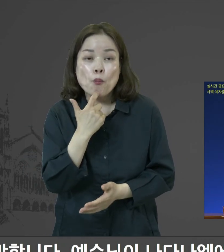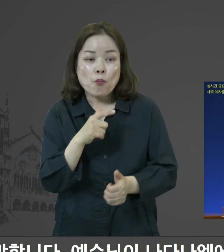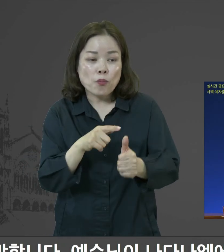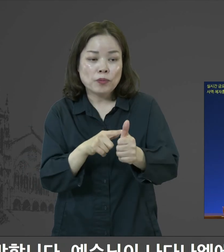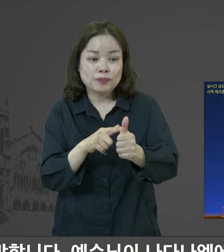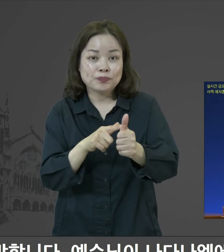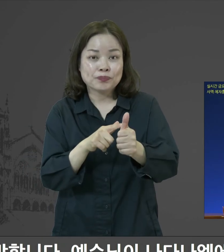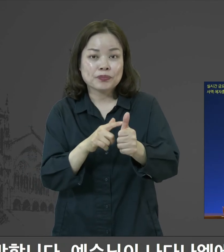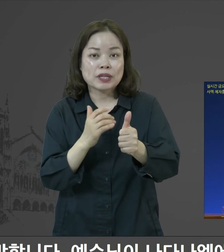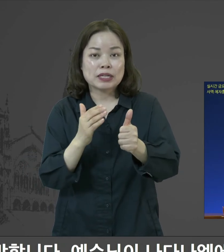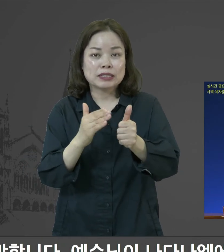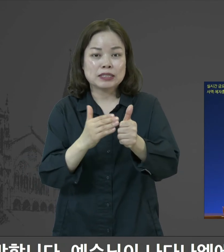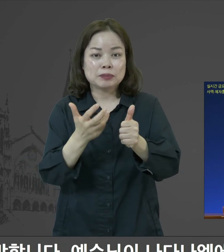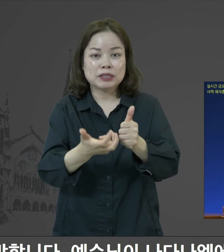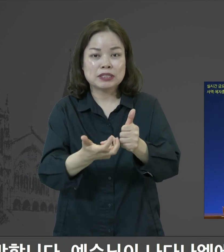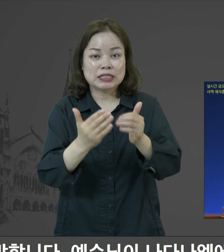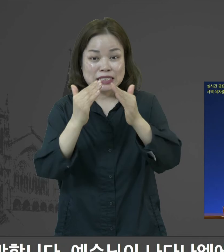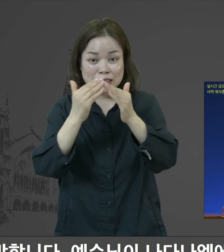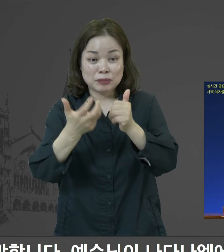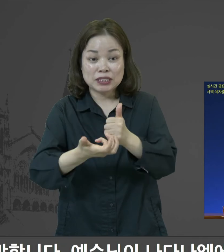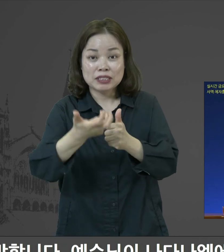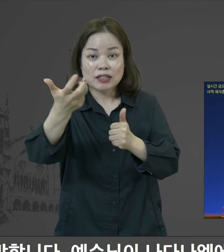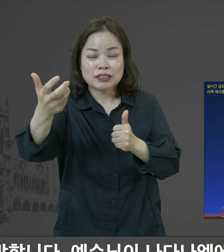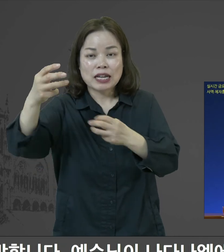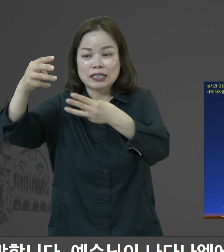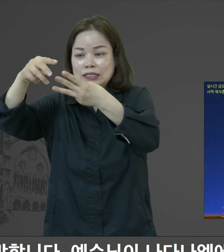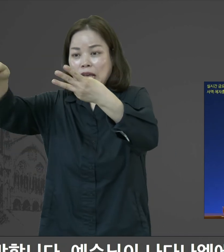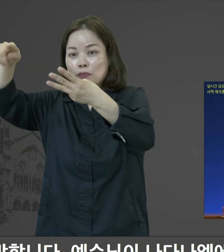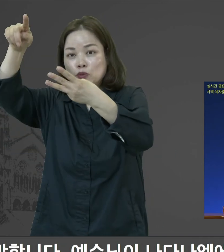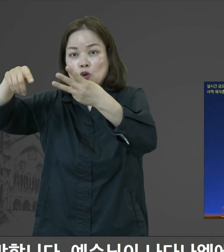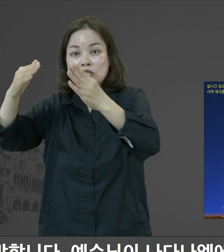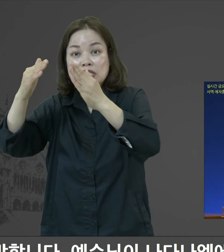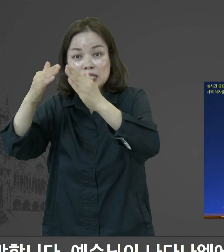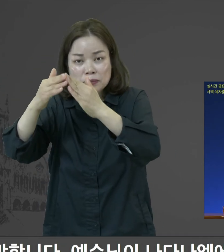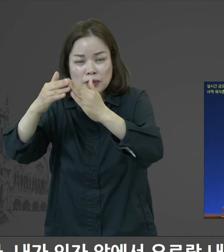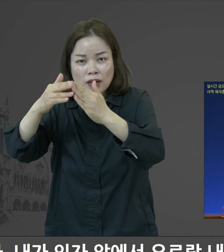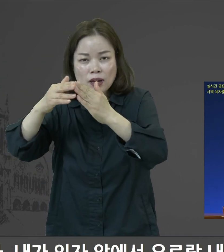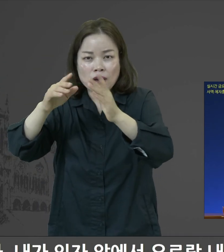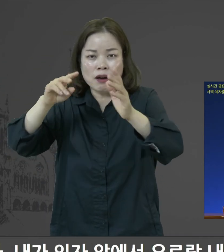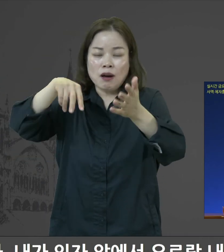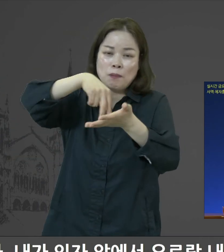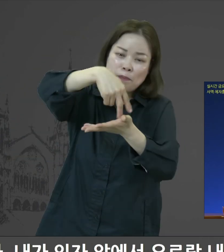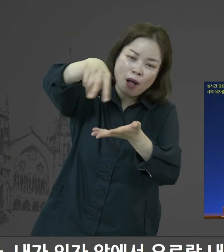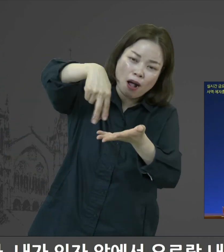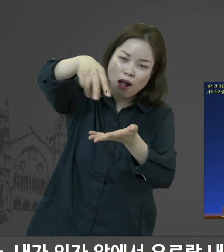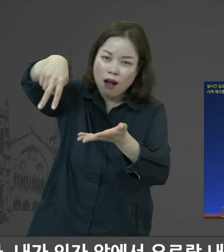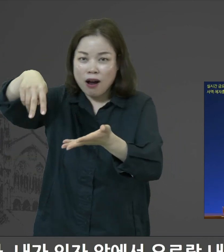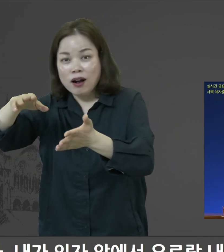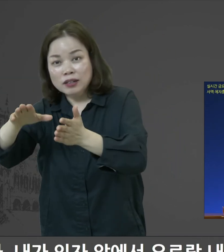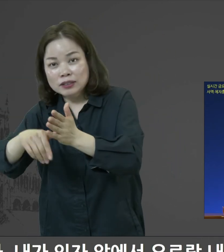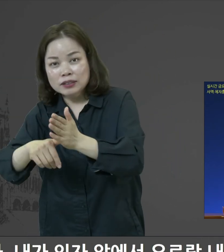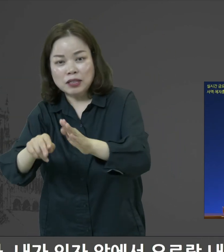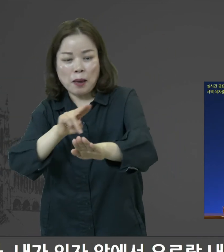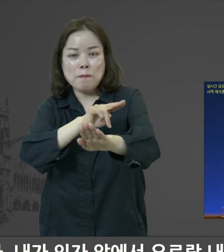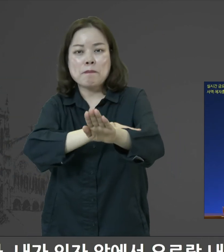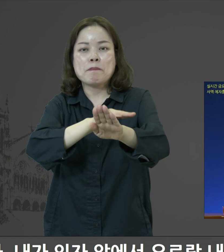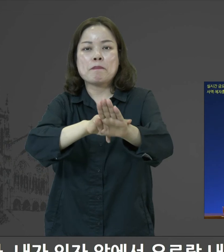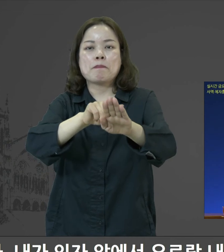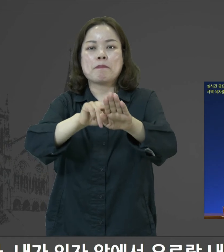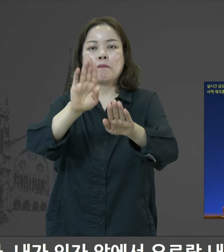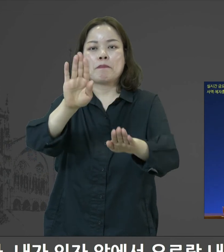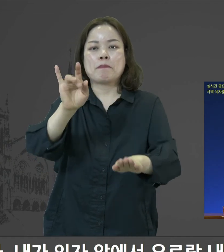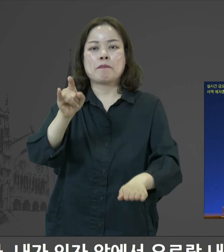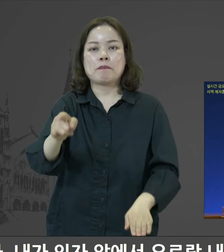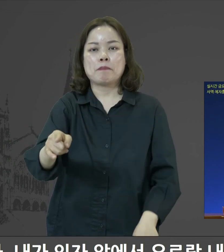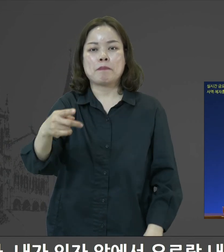집을 떠나서 외삼촌 라반의 집으로 갈 때, 정처 없이 떠날 때 베델이라는 곳에서